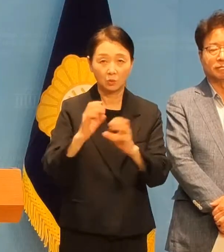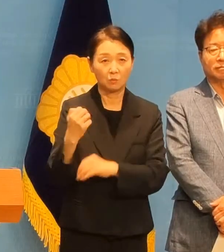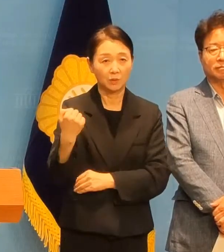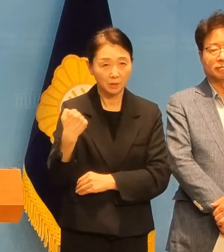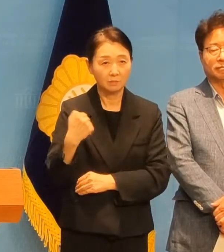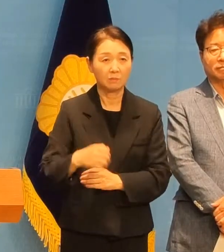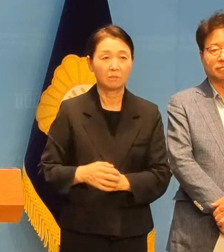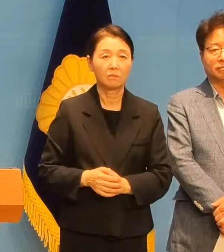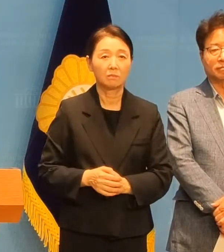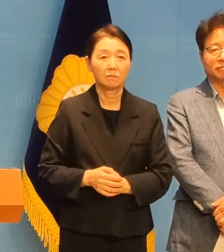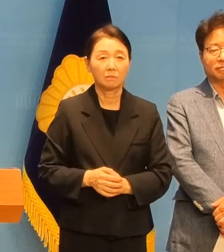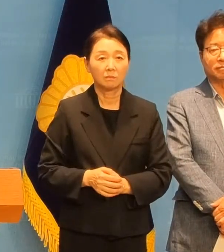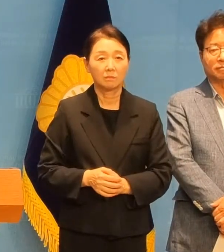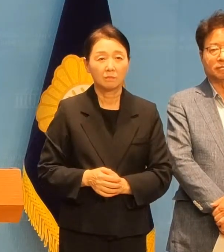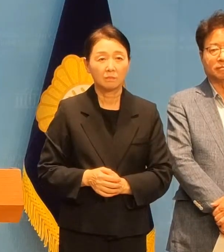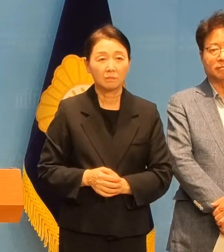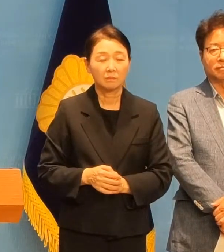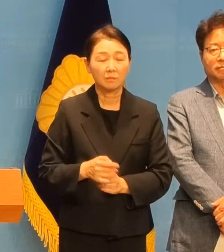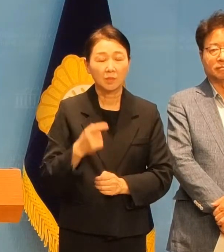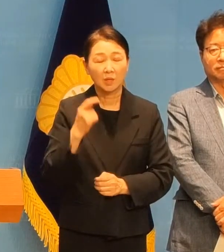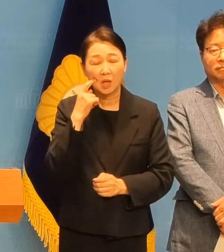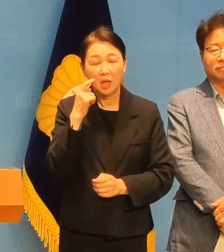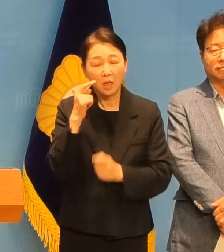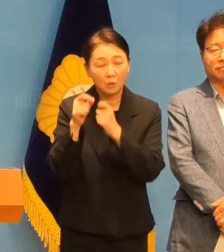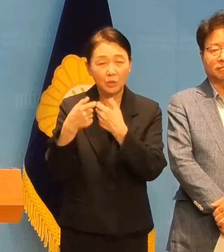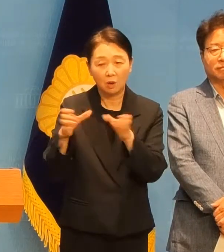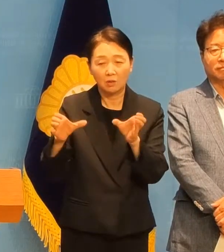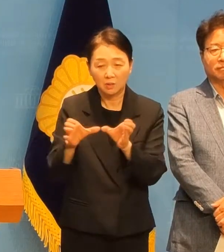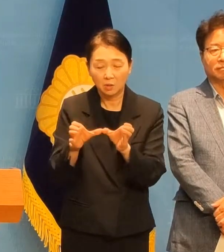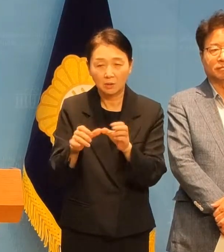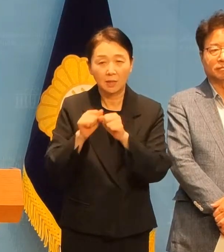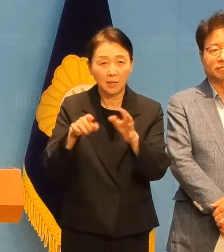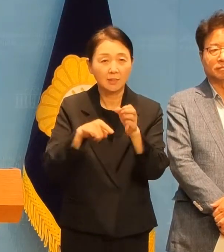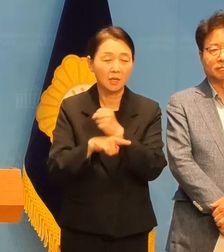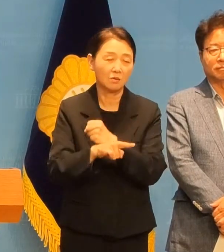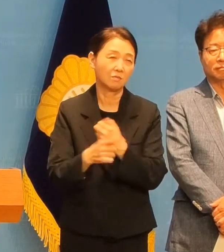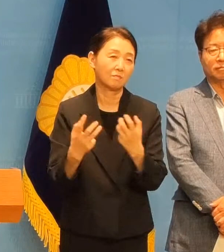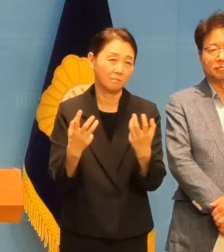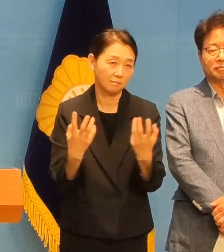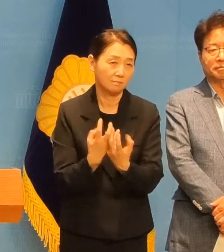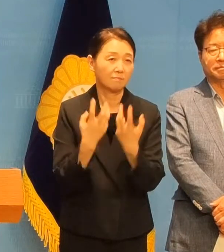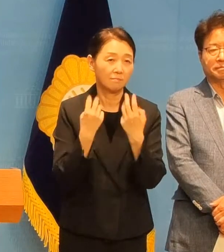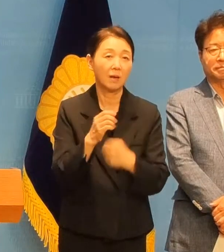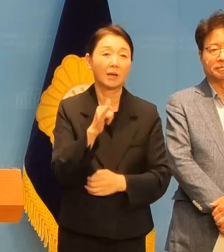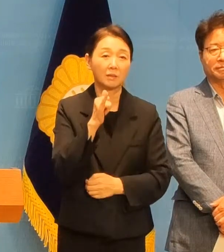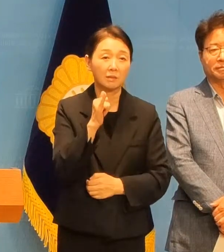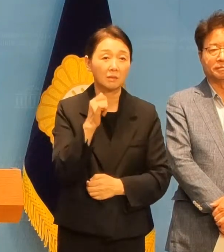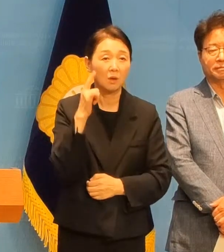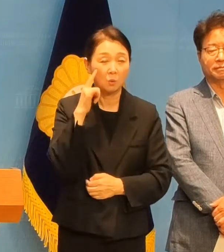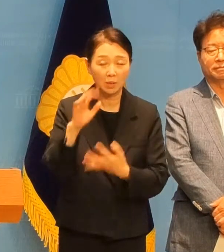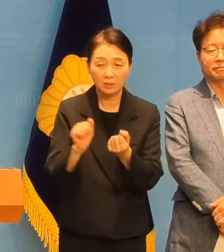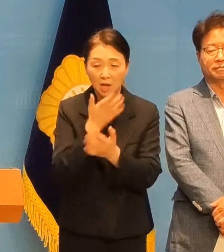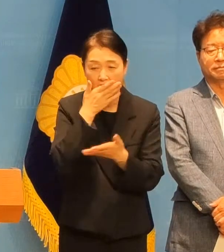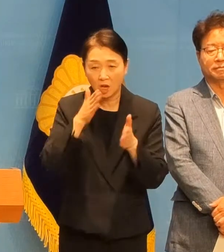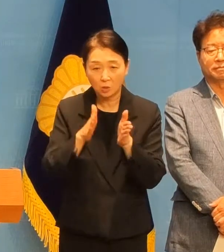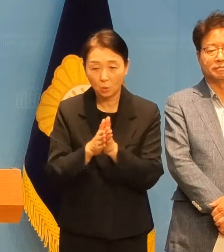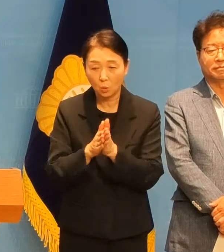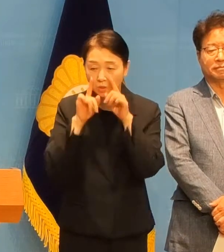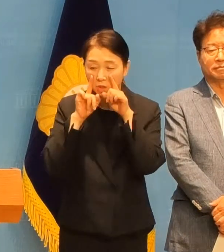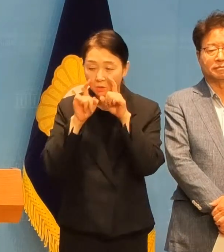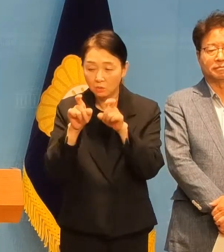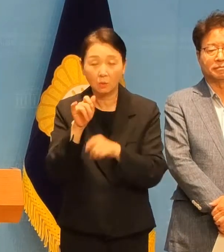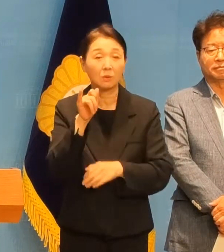국민의힘의 위원정당 해산 사유는 차고 넘칩니다. 뚜렷한 그간의 내란 동조